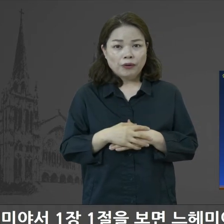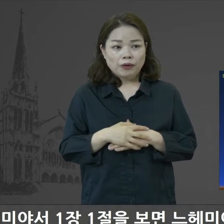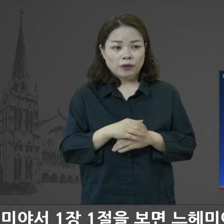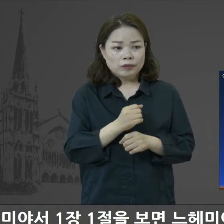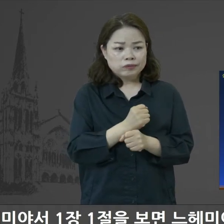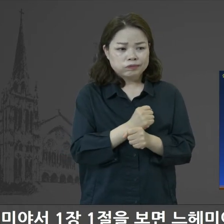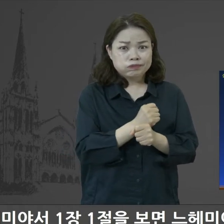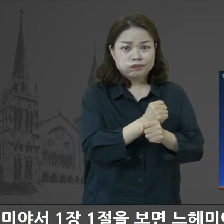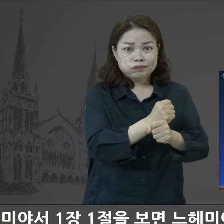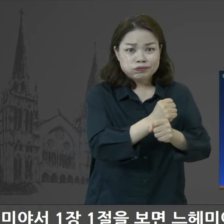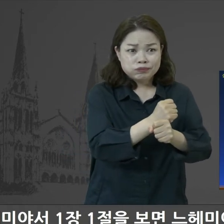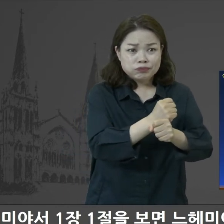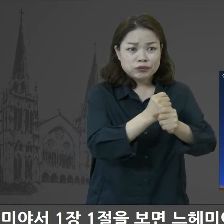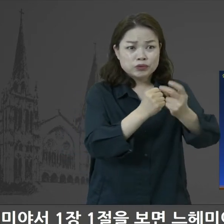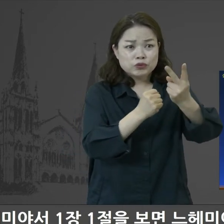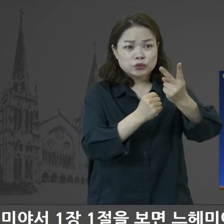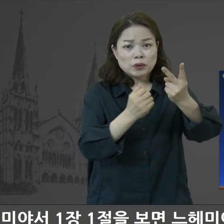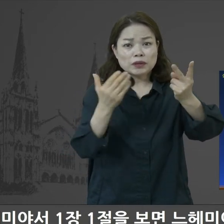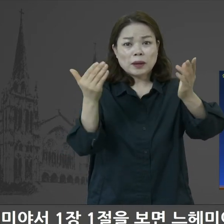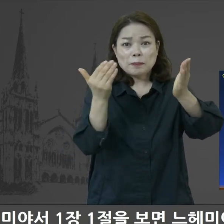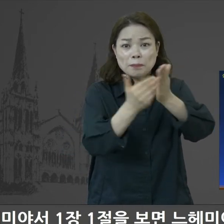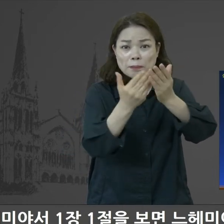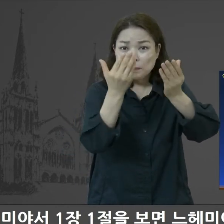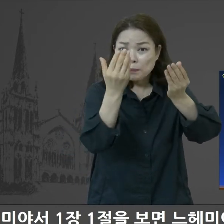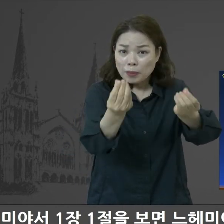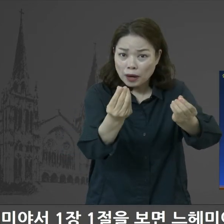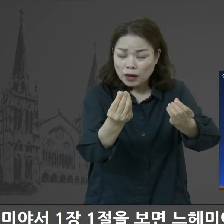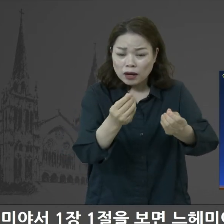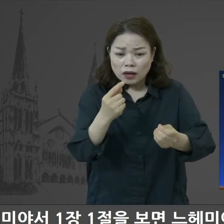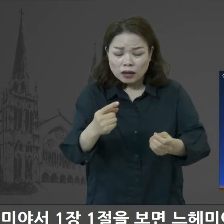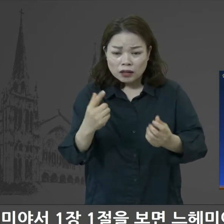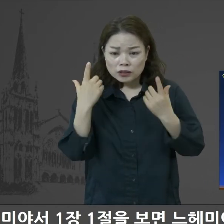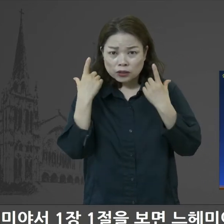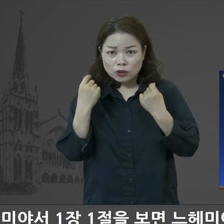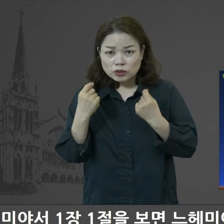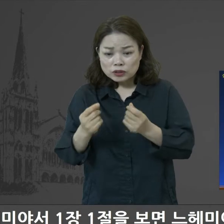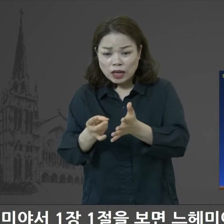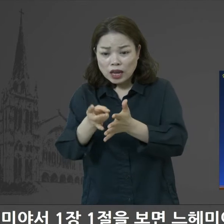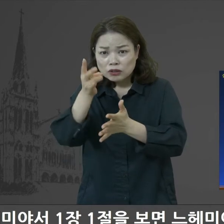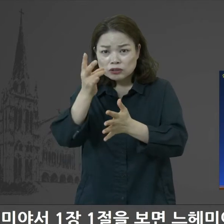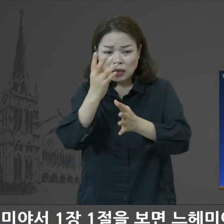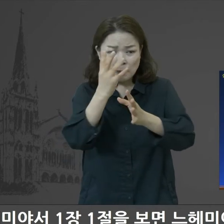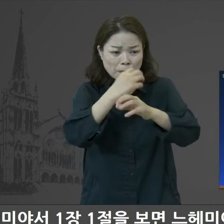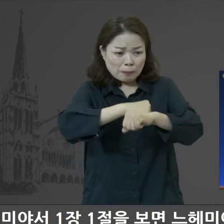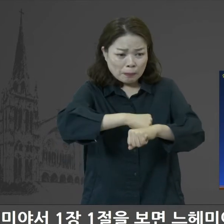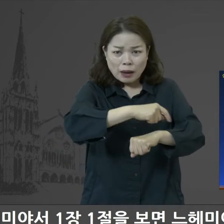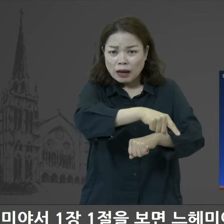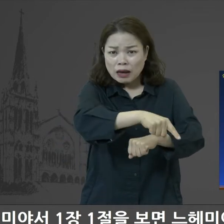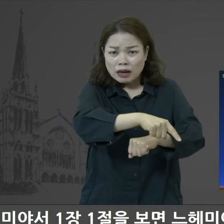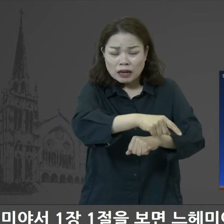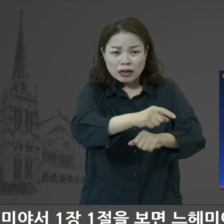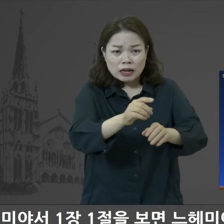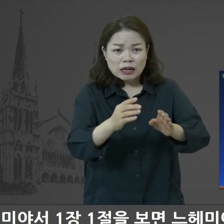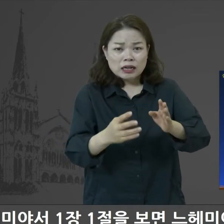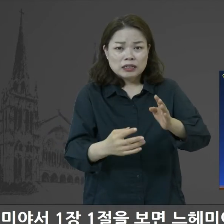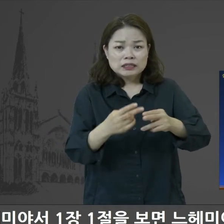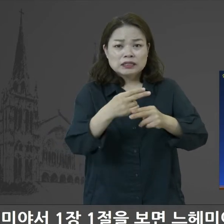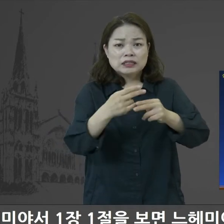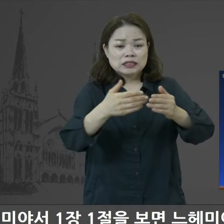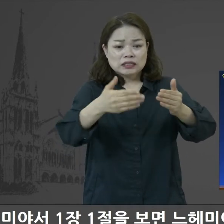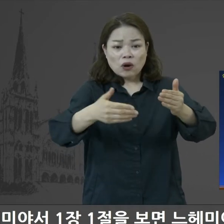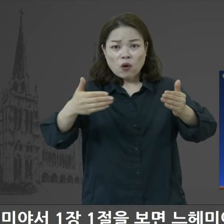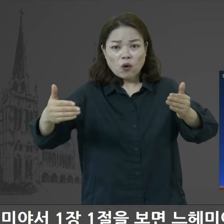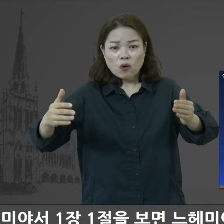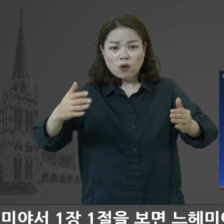포로 귀환이 2번에 걸쳐 이루어졌다고 하나 여전히 예루살렘 성은 허물어지고 성문들은 불탔다